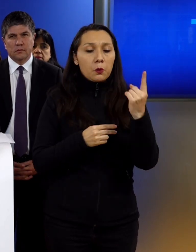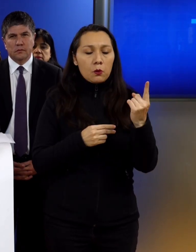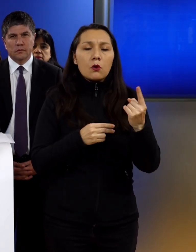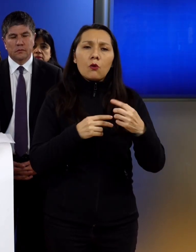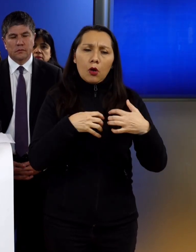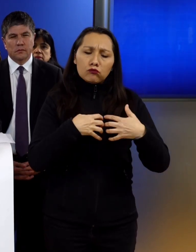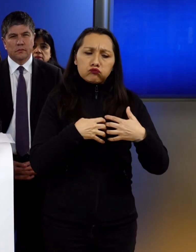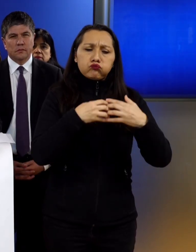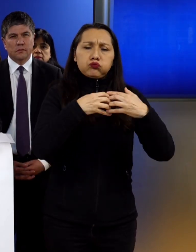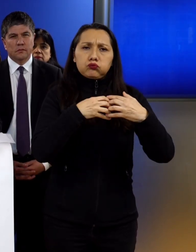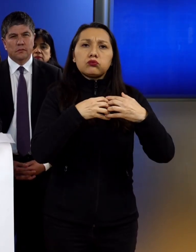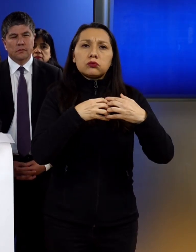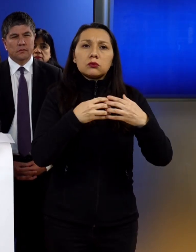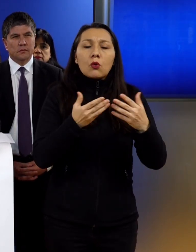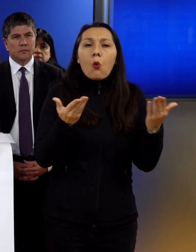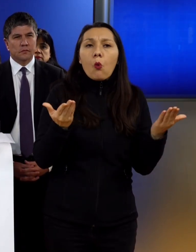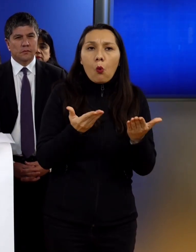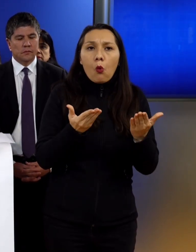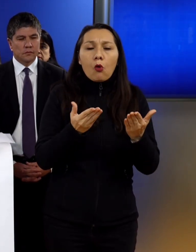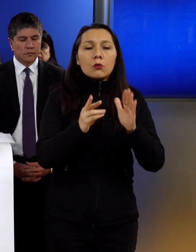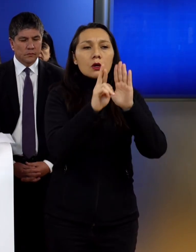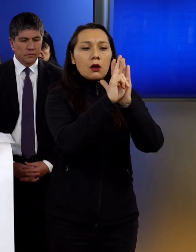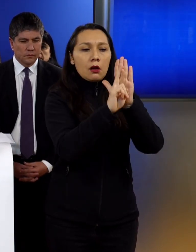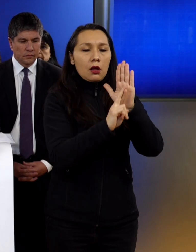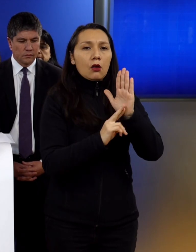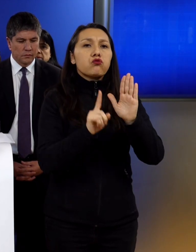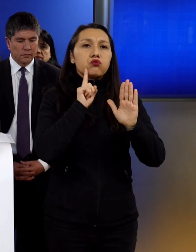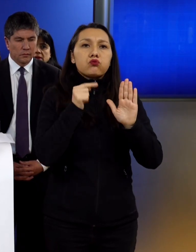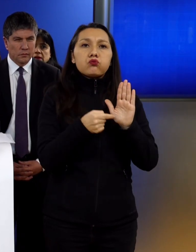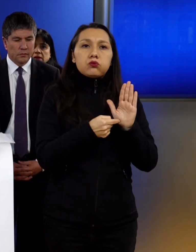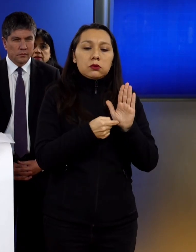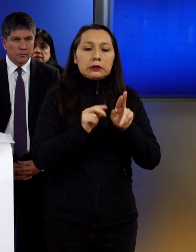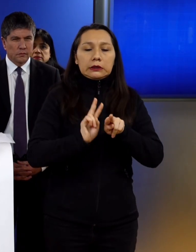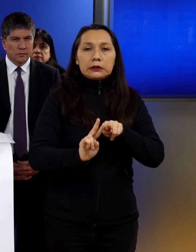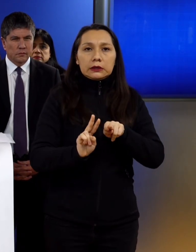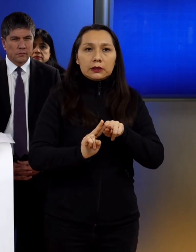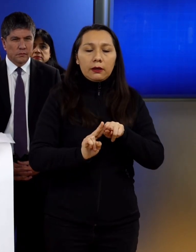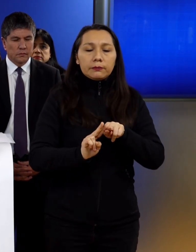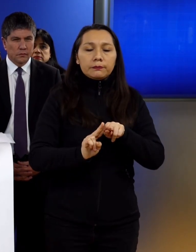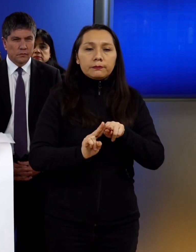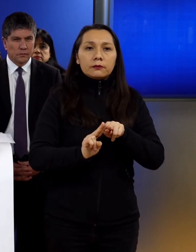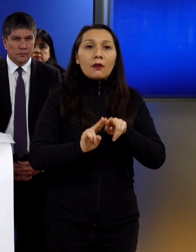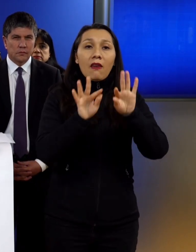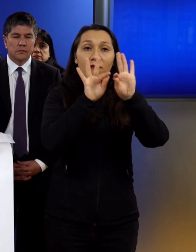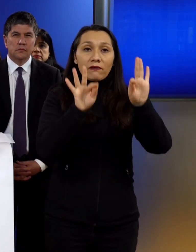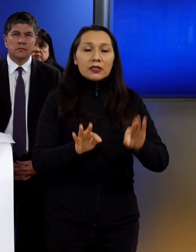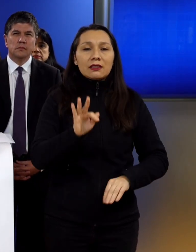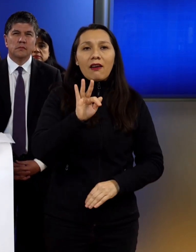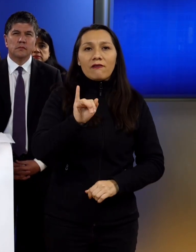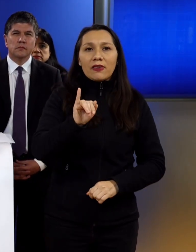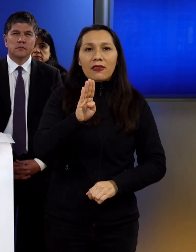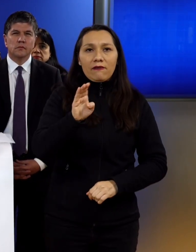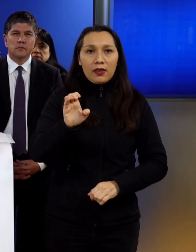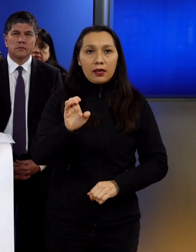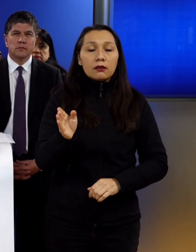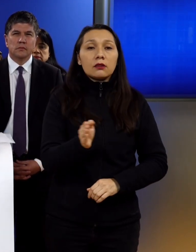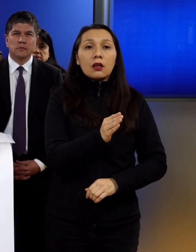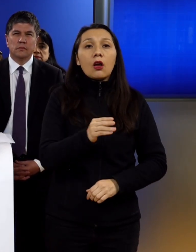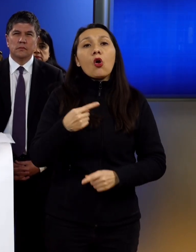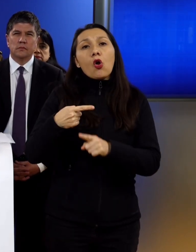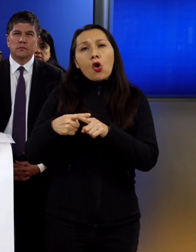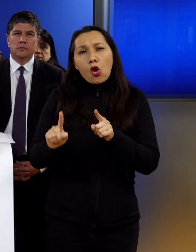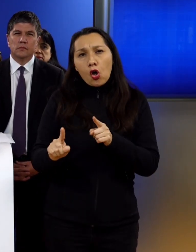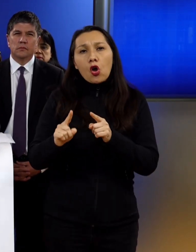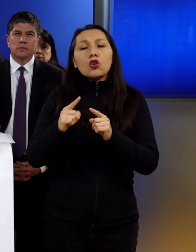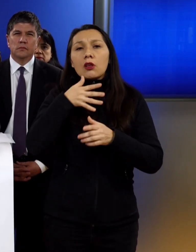más fortaleza a la manera en que está regulado la realización de la ficha FIBE y de la ficha FIBE